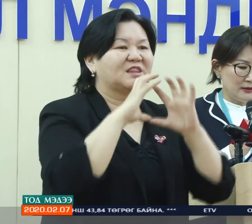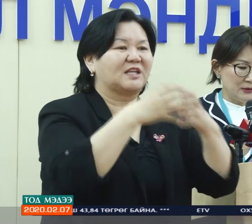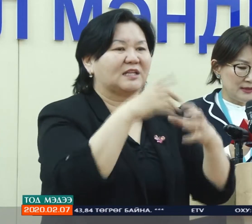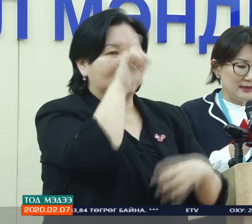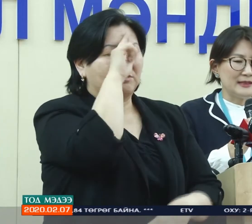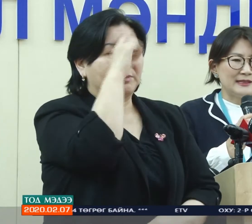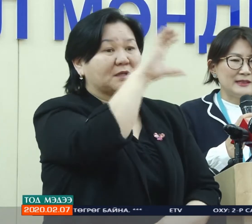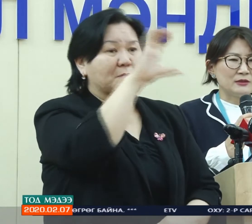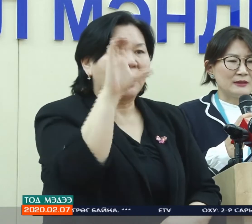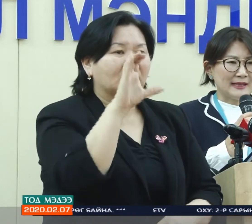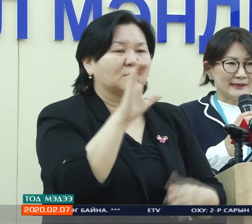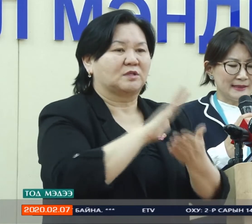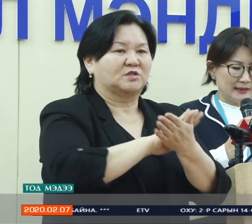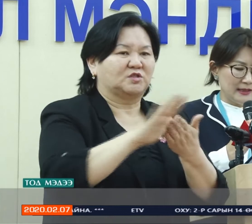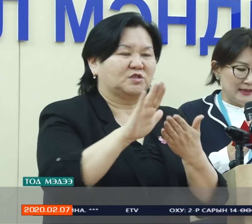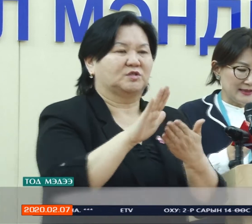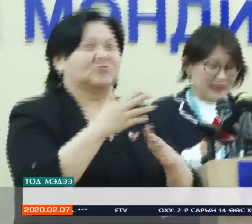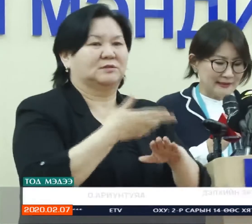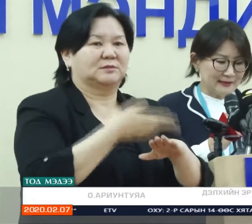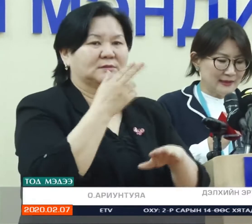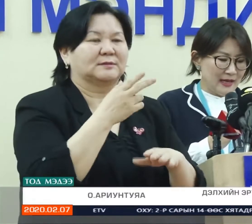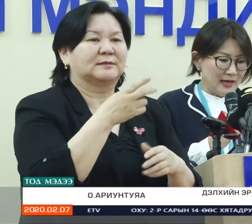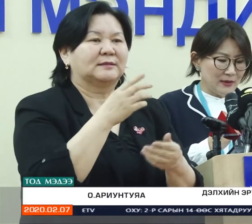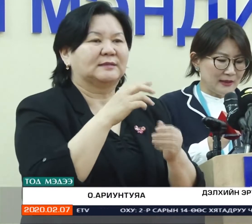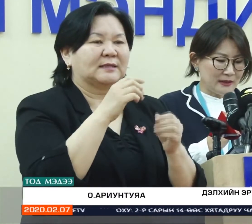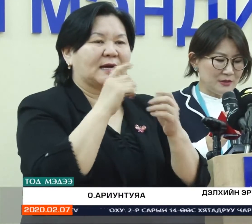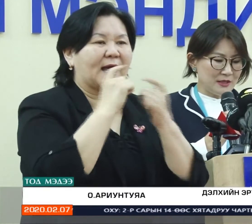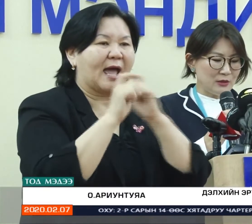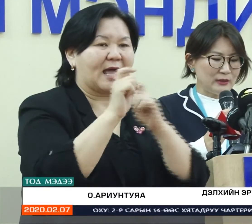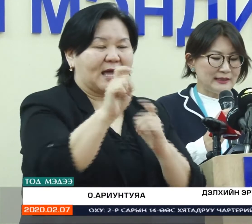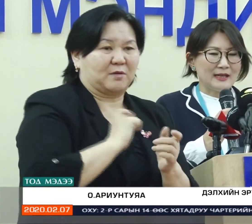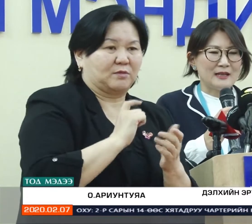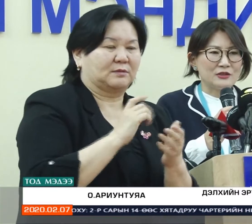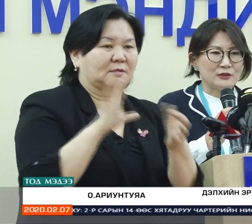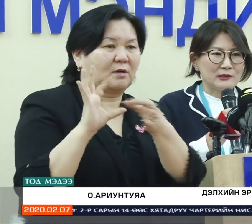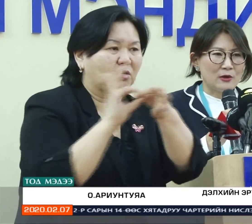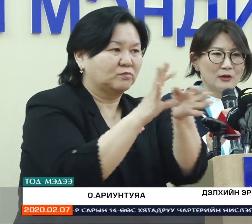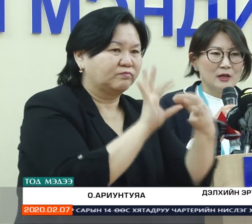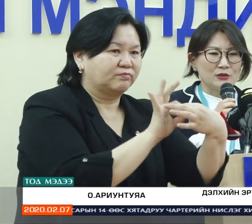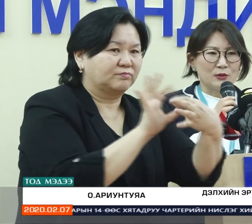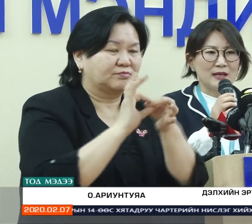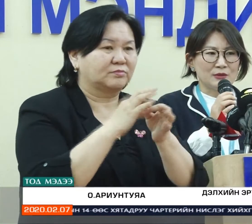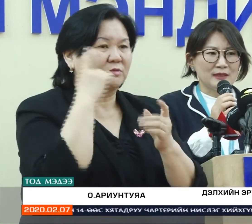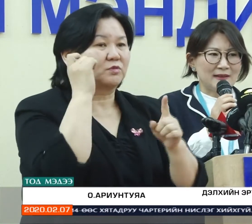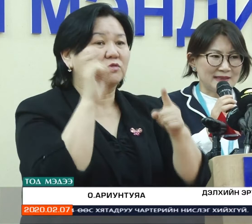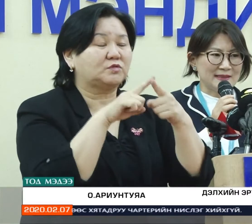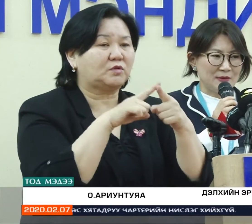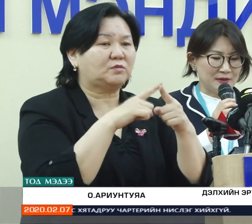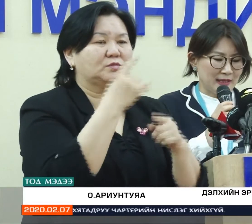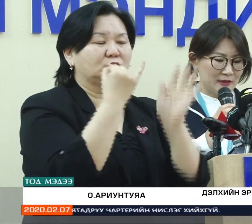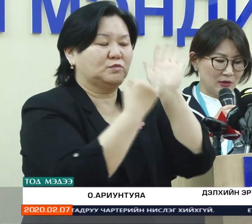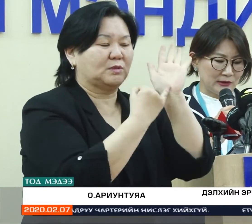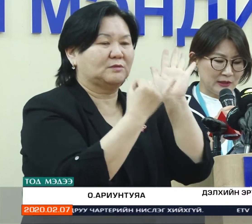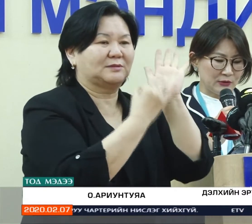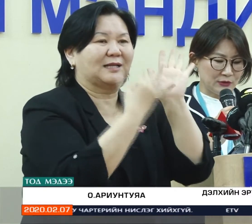Шинэ коронавирусын дэгдлтийн тархалтыг хязгаарлах хариу арга хэмжээний уялдааг хангах зорилгоор